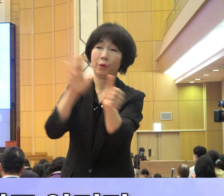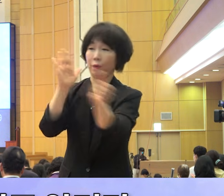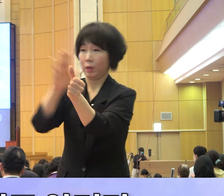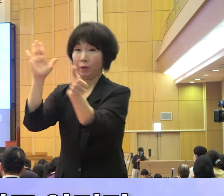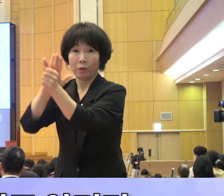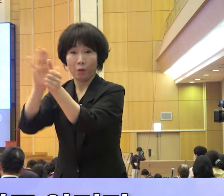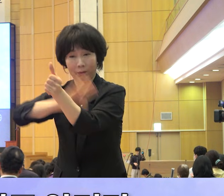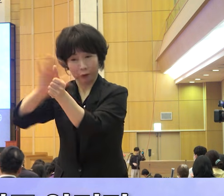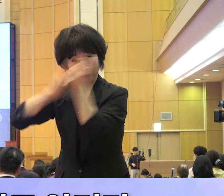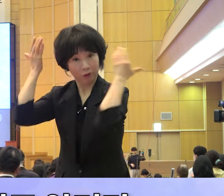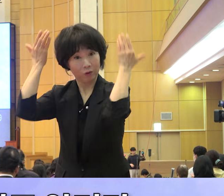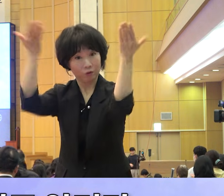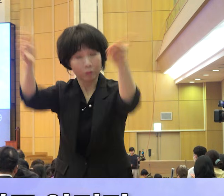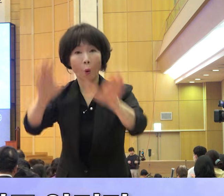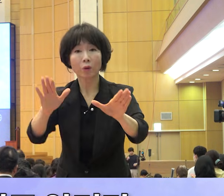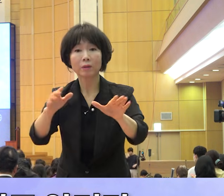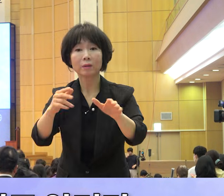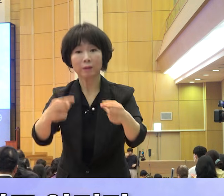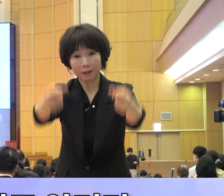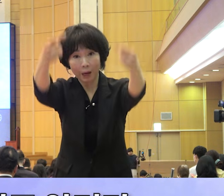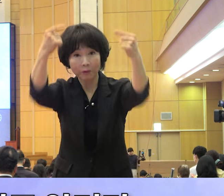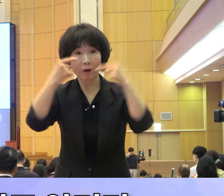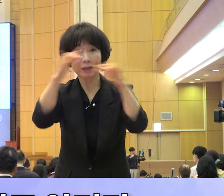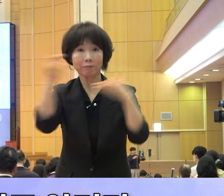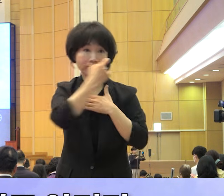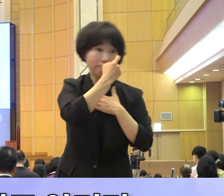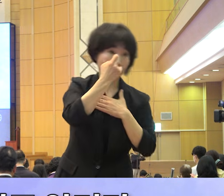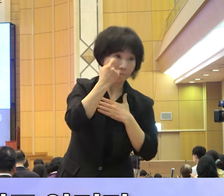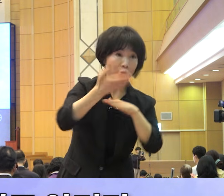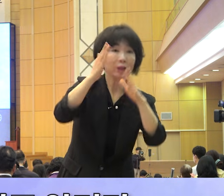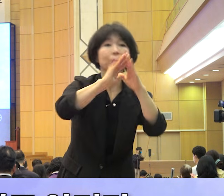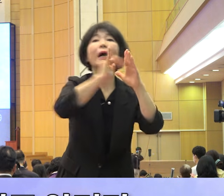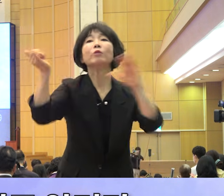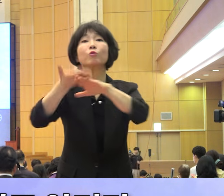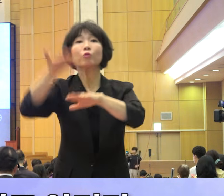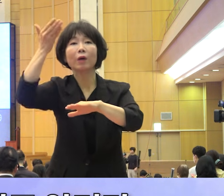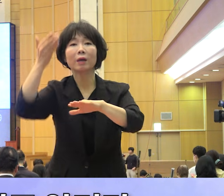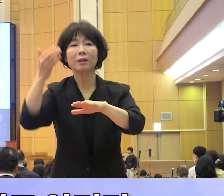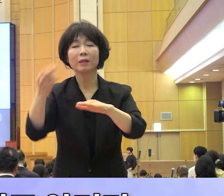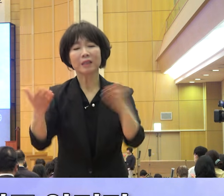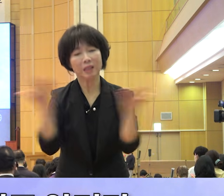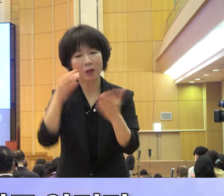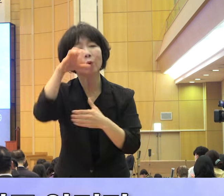도우심과 역사하심이 오늘 이 자리에 참여한 모든 분들 위에와 가정 위와